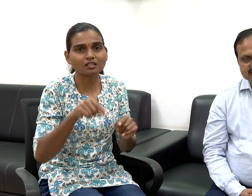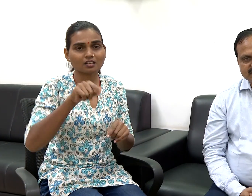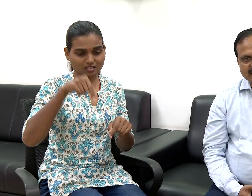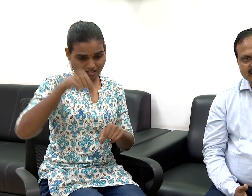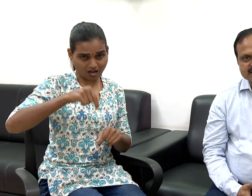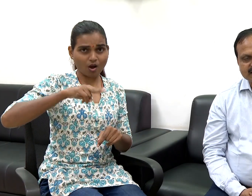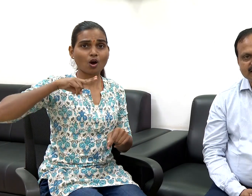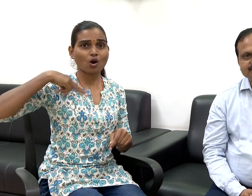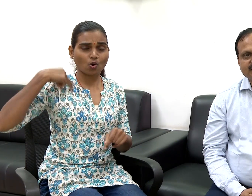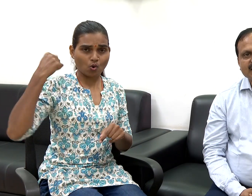आगे केस चलाए।